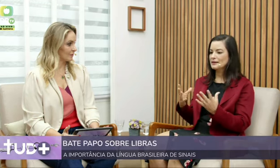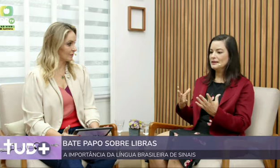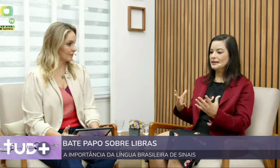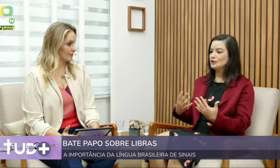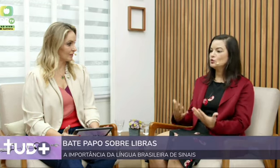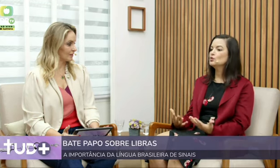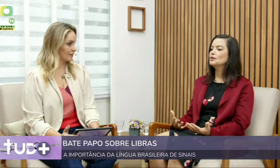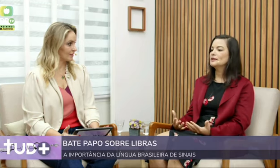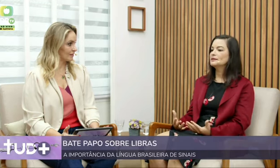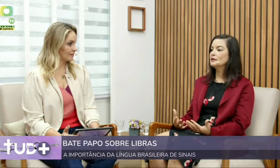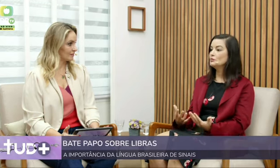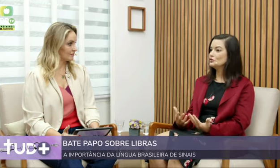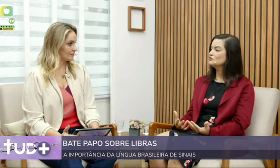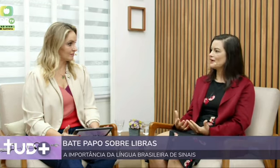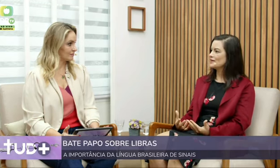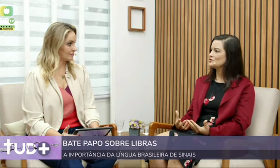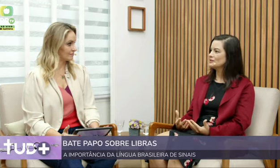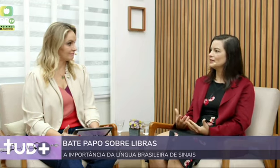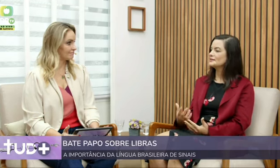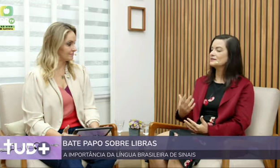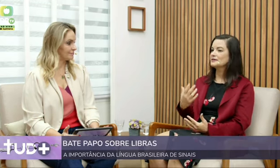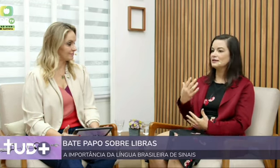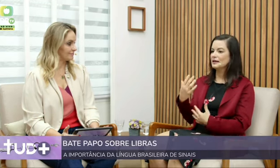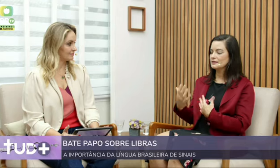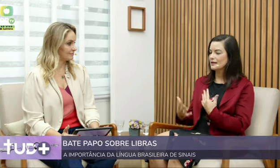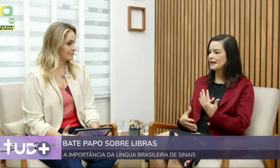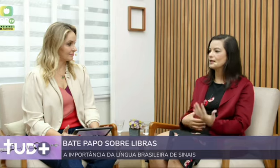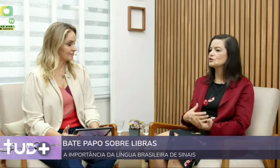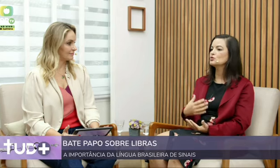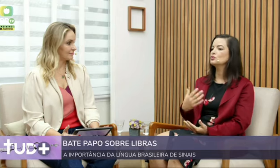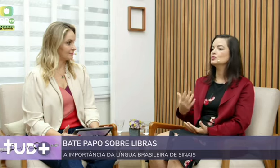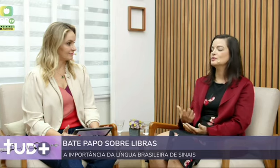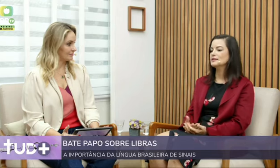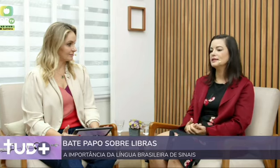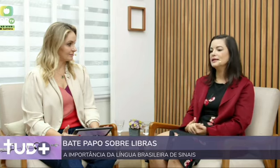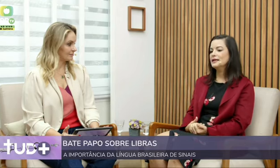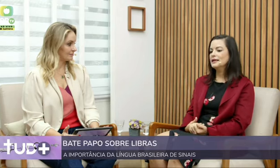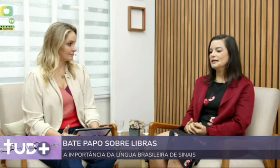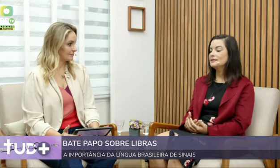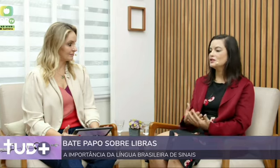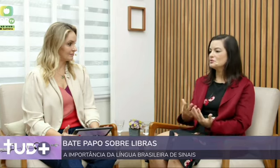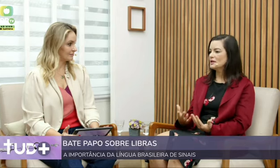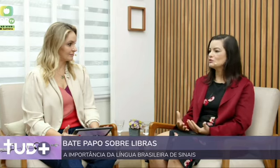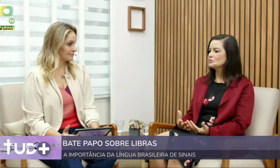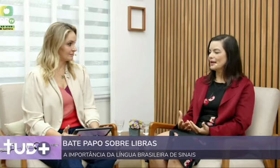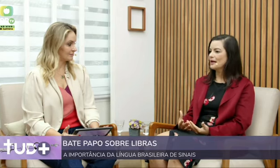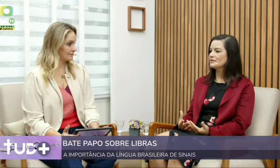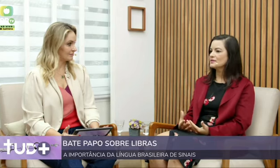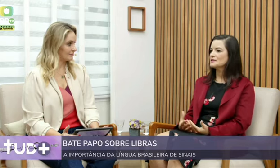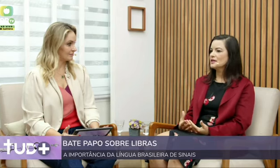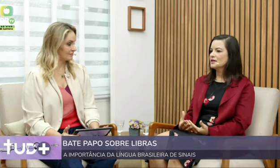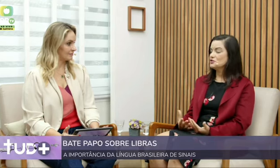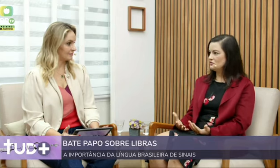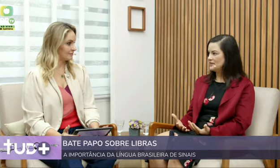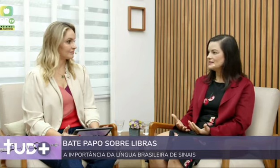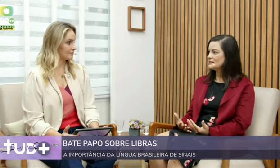uma leitura não muito fácil, né? Assim, ela requer estudos e entendimento de palavras